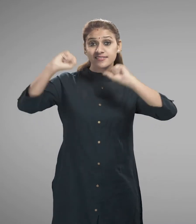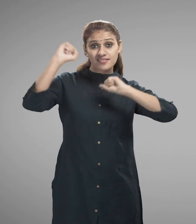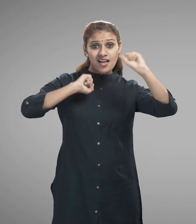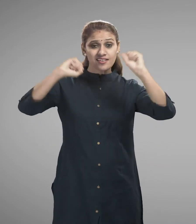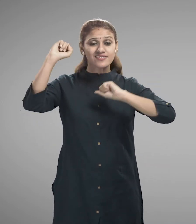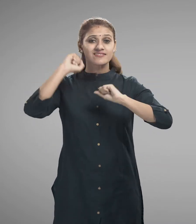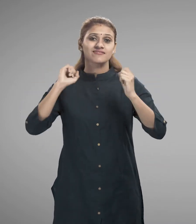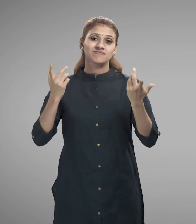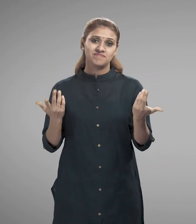कसरत करें,